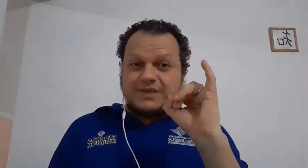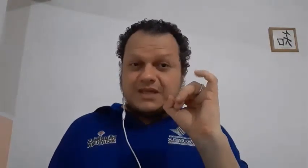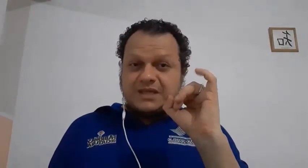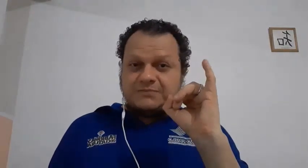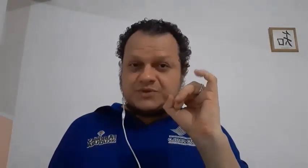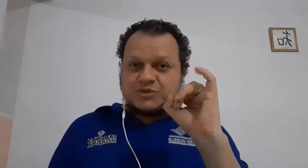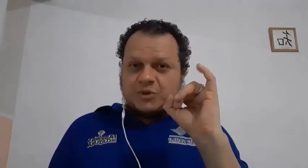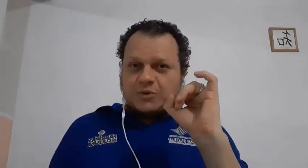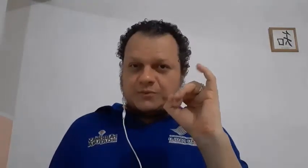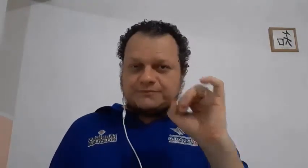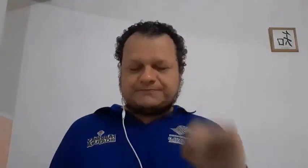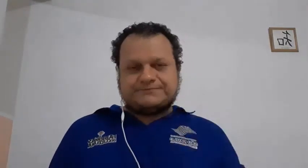Y.